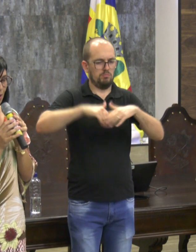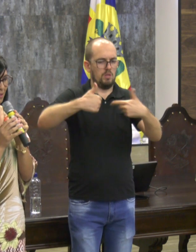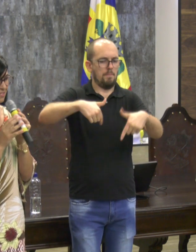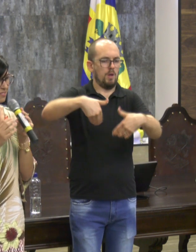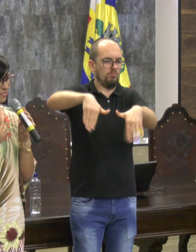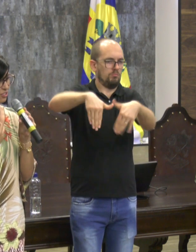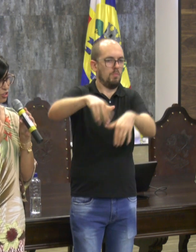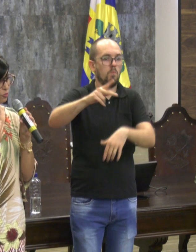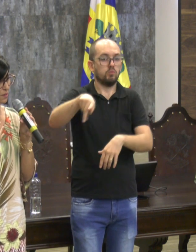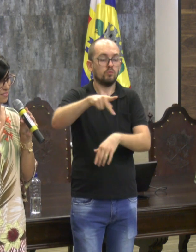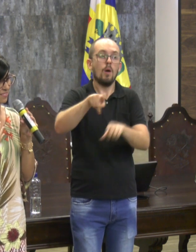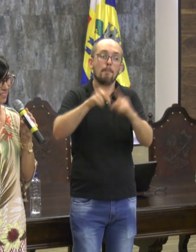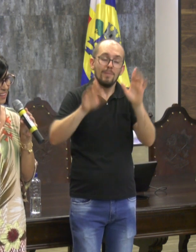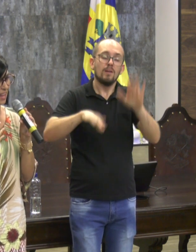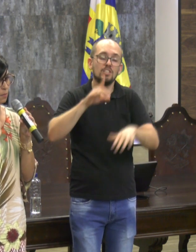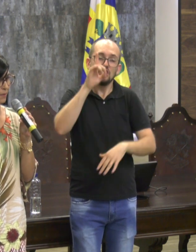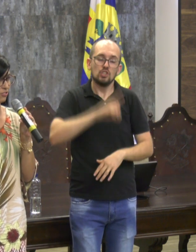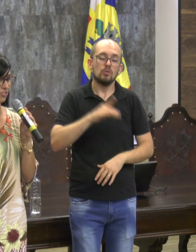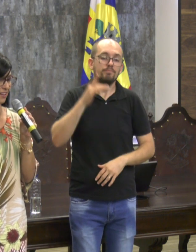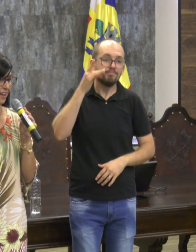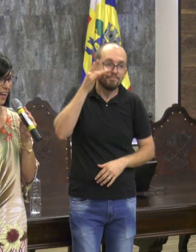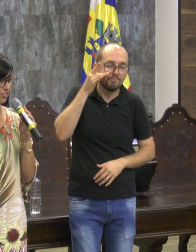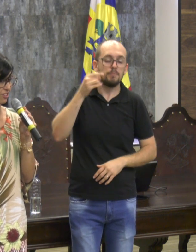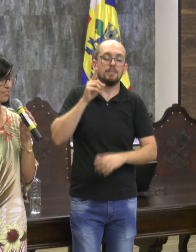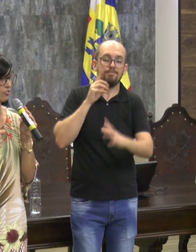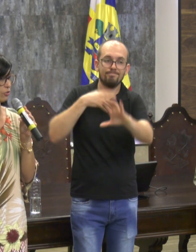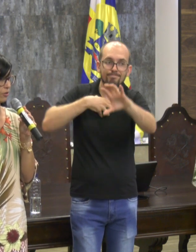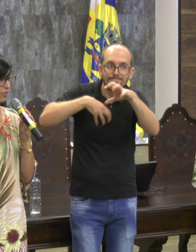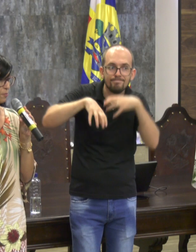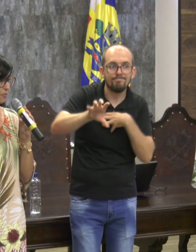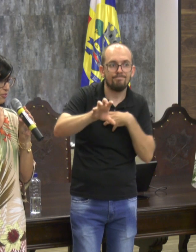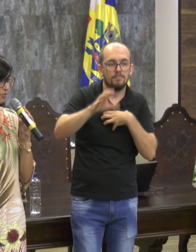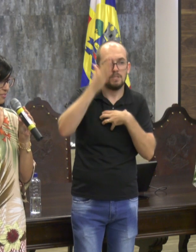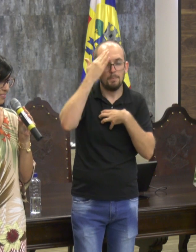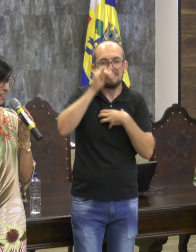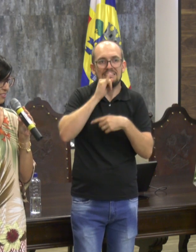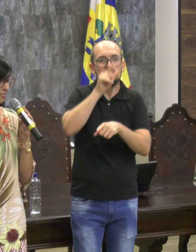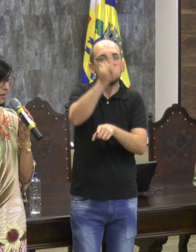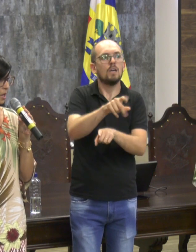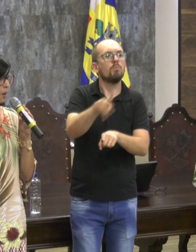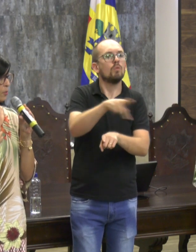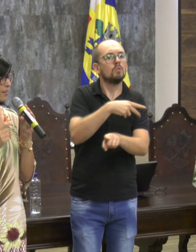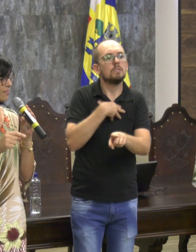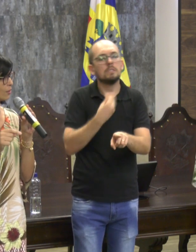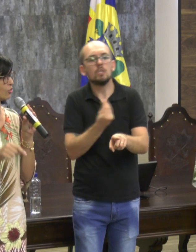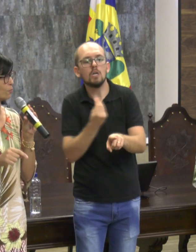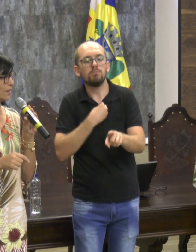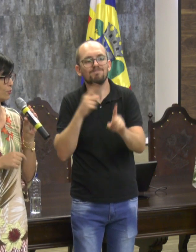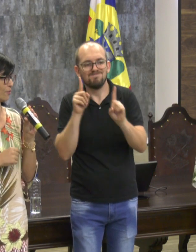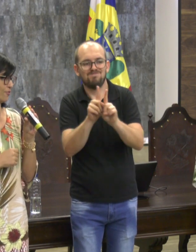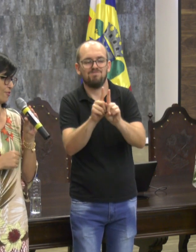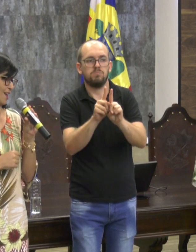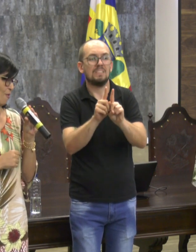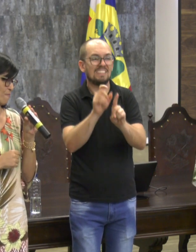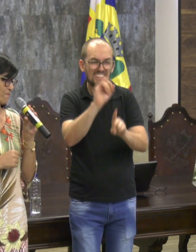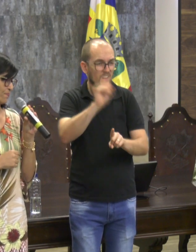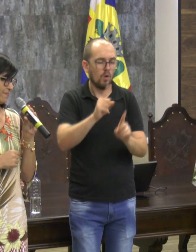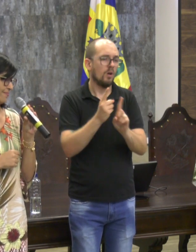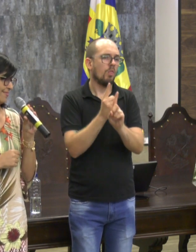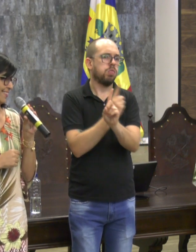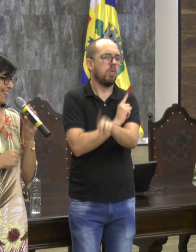criança, mas às vezes a gente precisa ter a empatia. A gente sentiu que o nosso professor sente, porque senão a gente perde o